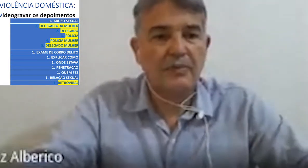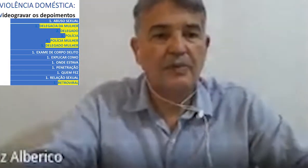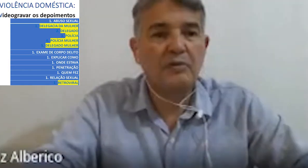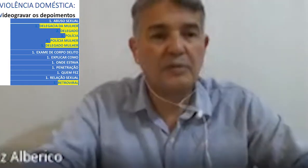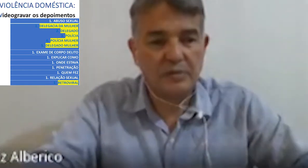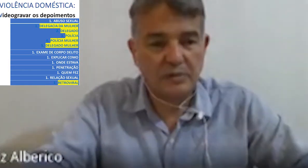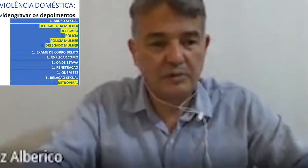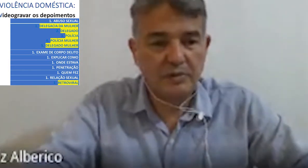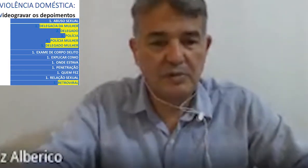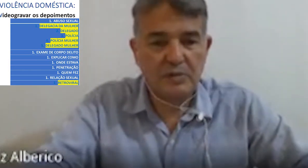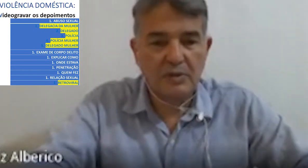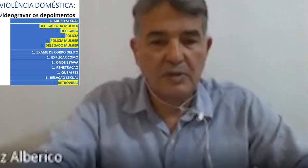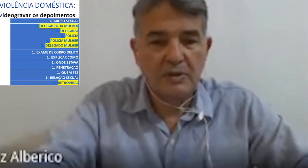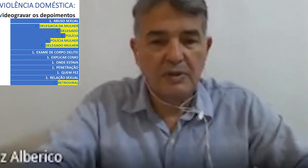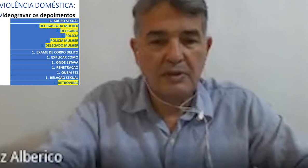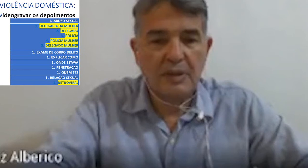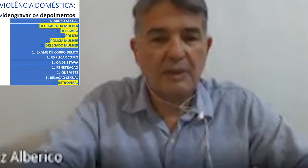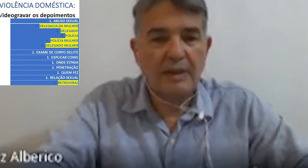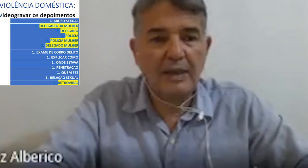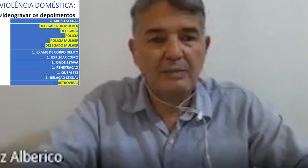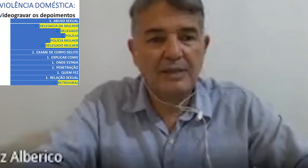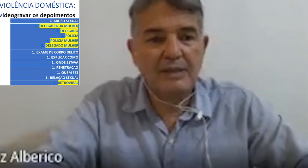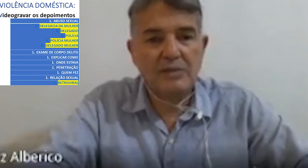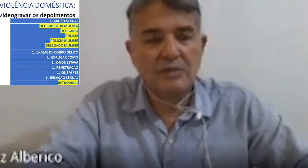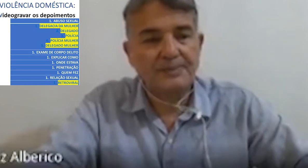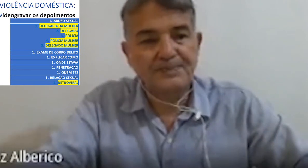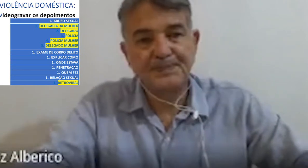Então vamos trabalhar mais isso.